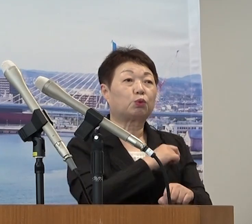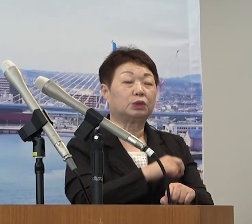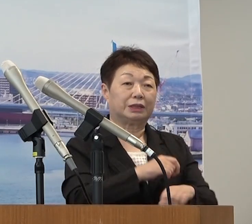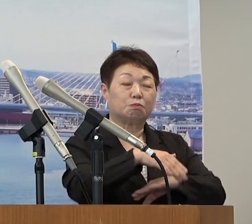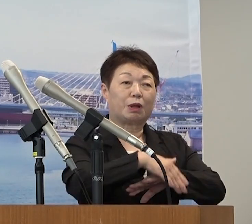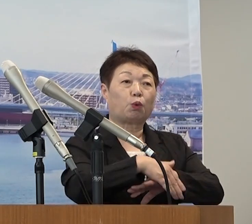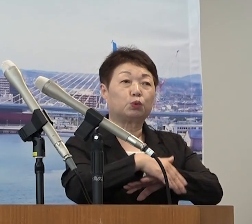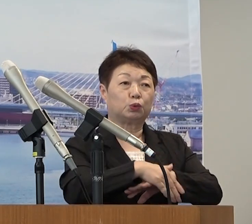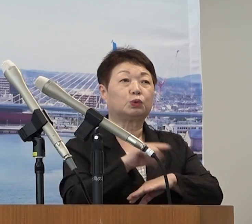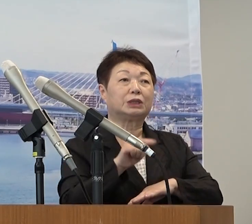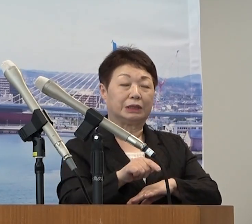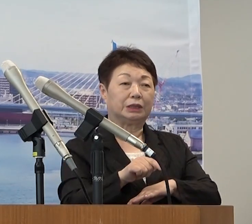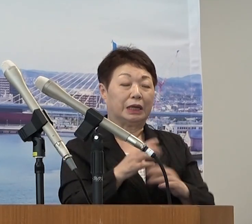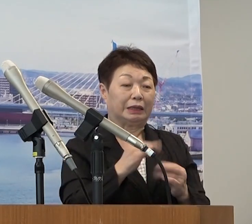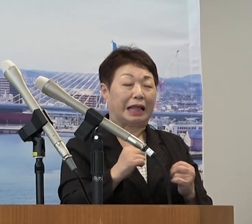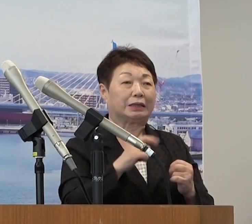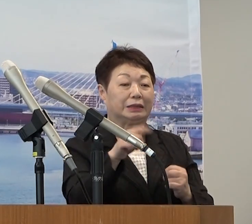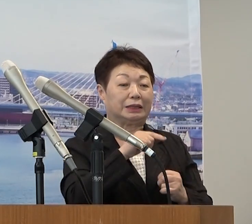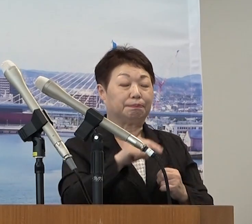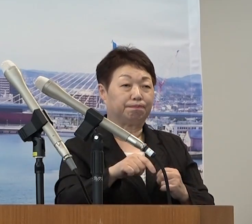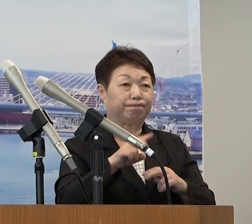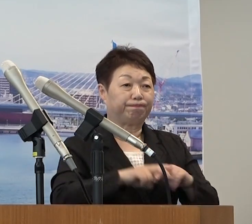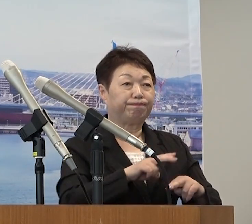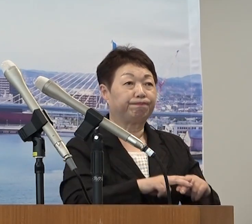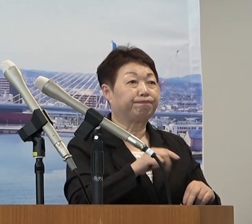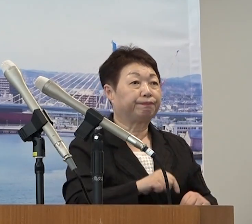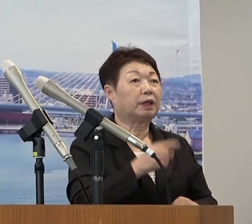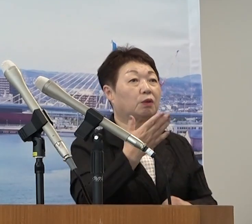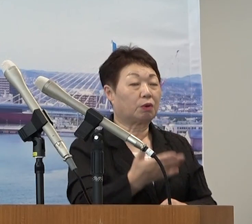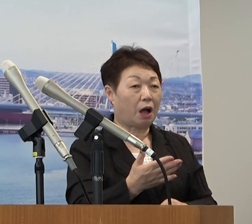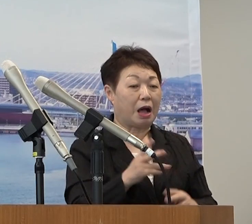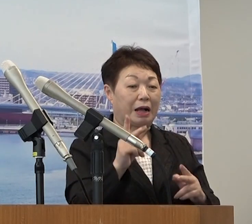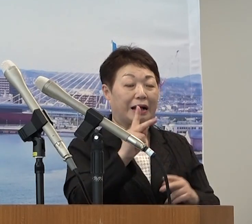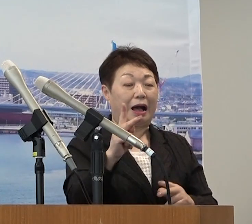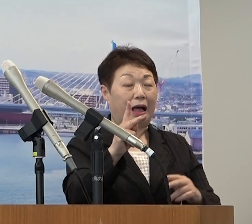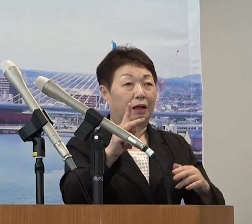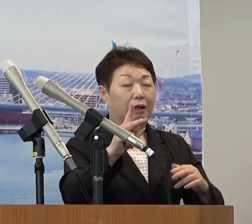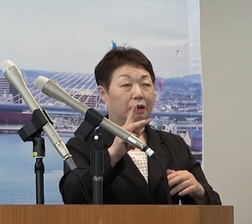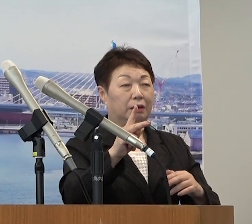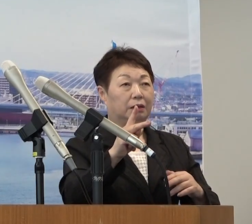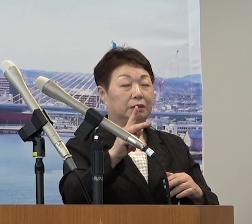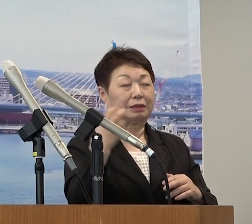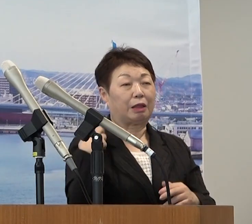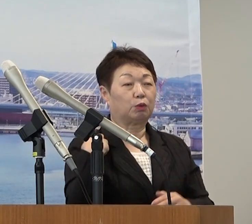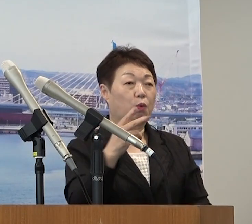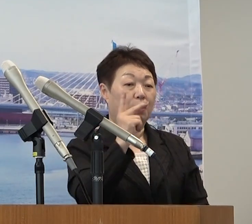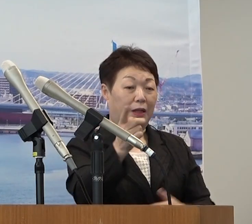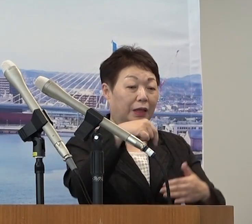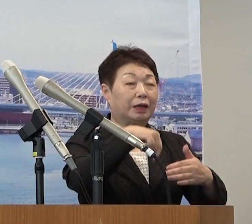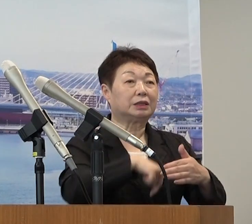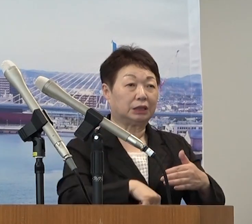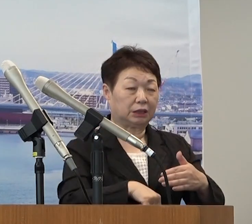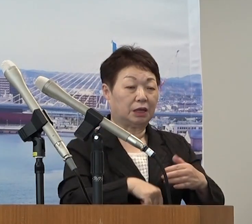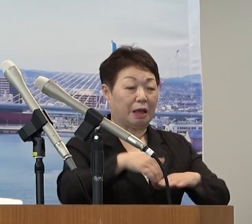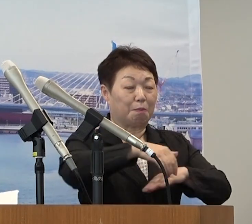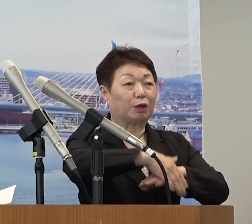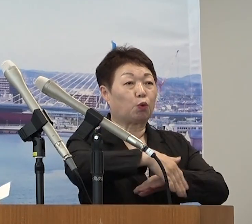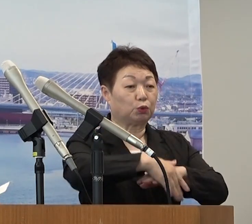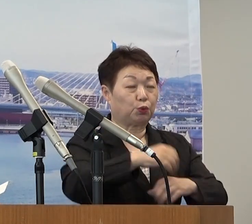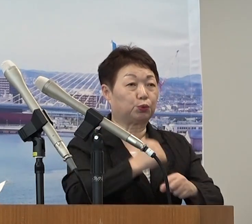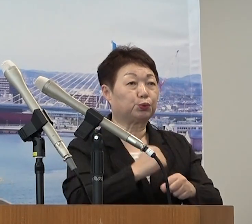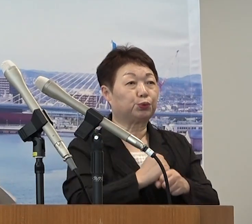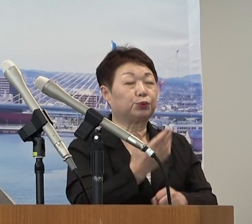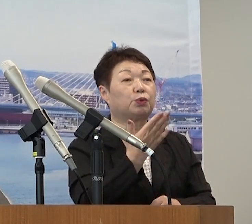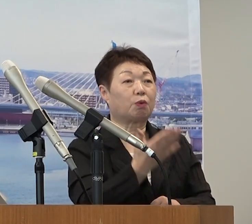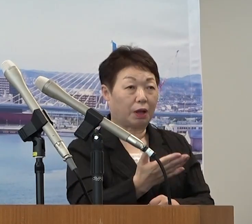窓口にこう何人置くとかそういうのではなくて課内に窓口を設置するっていう感じなんですかね。デ